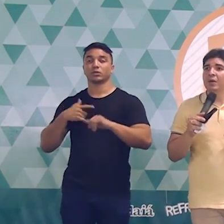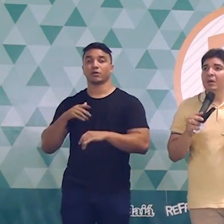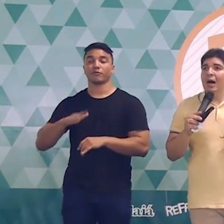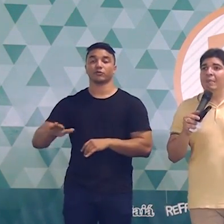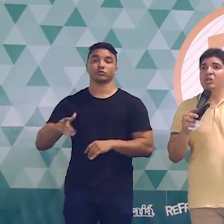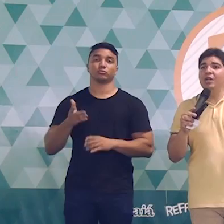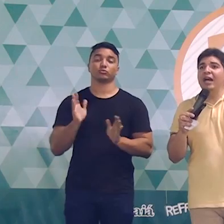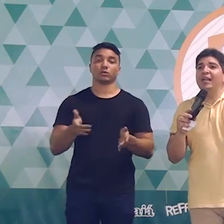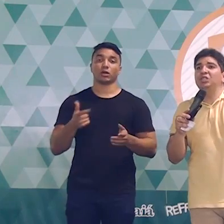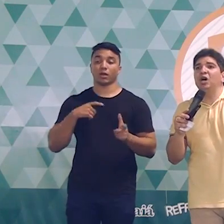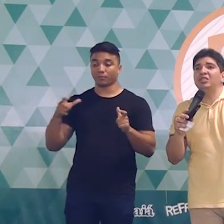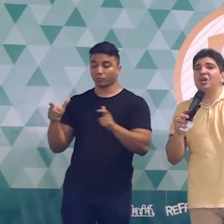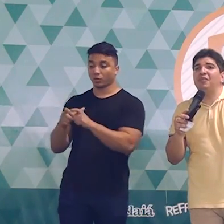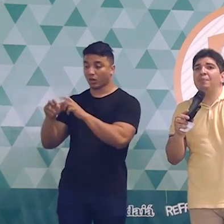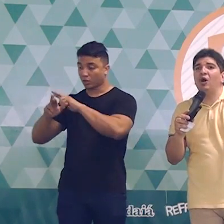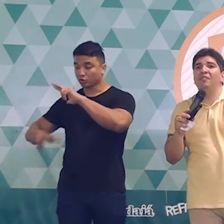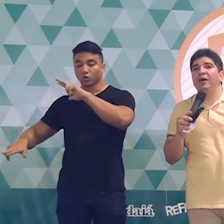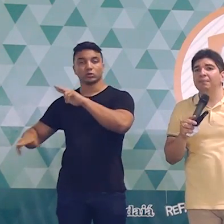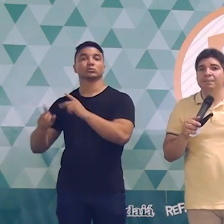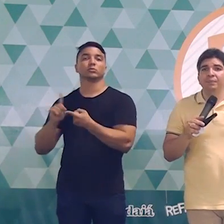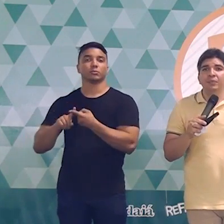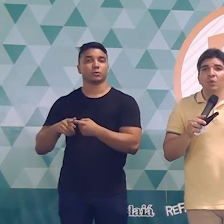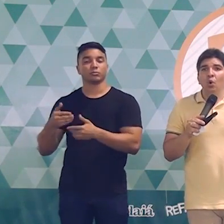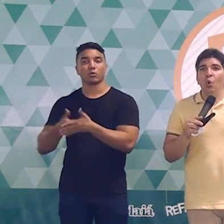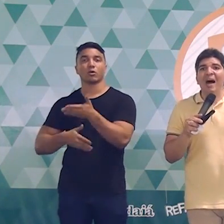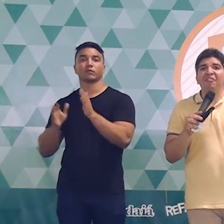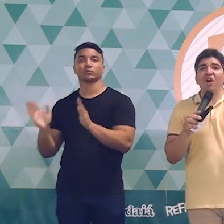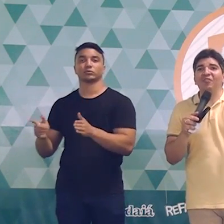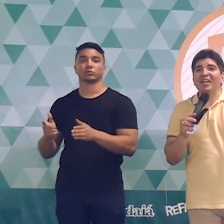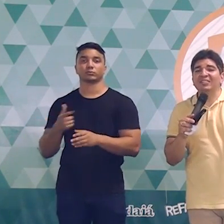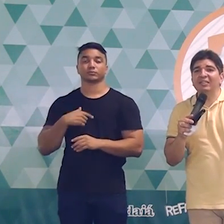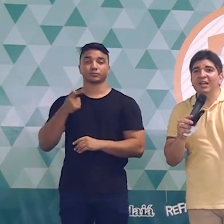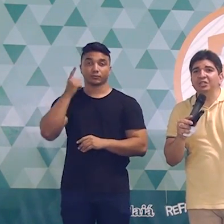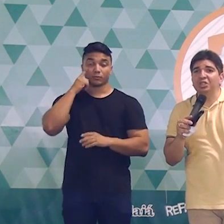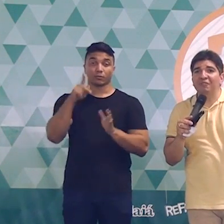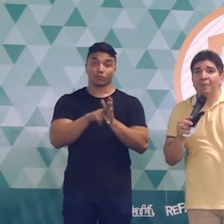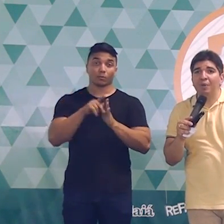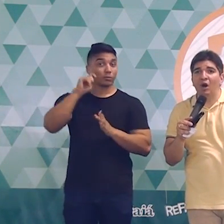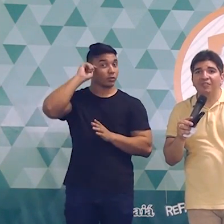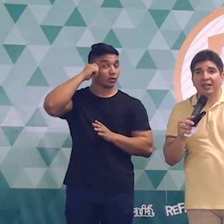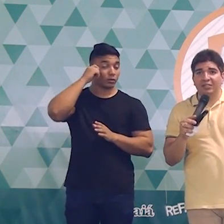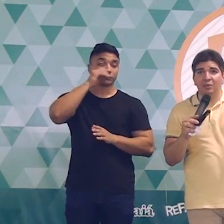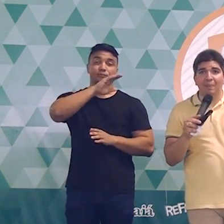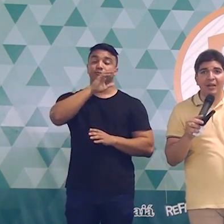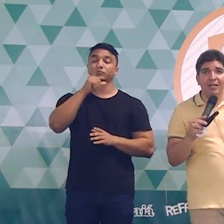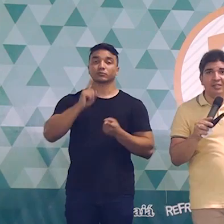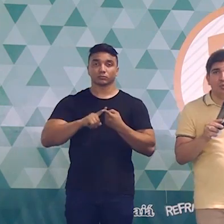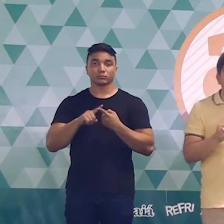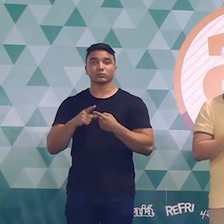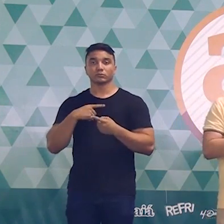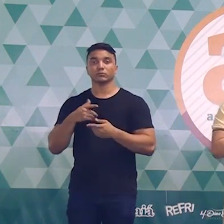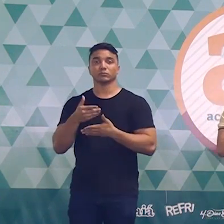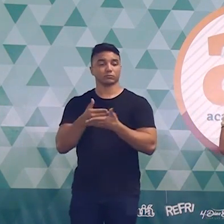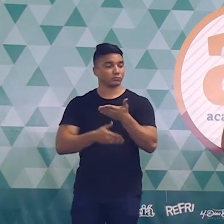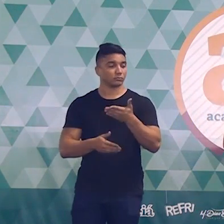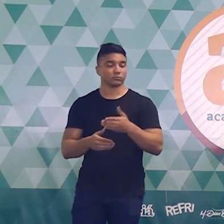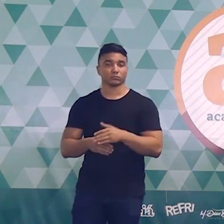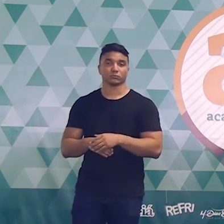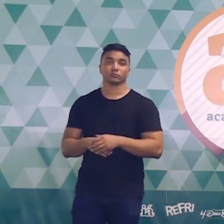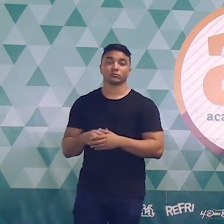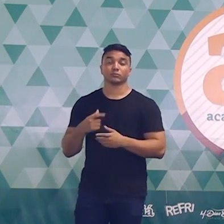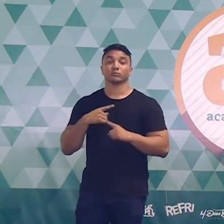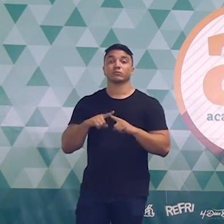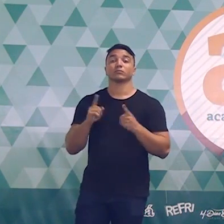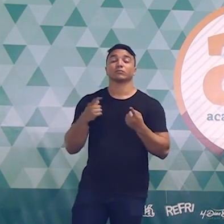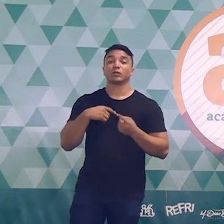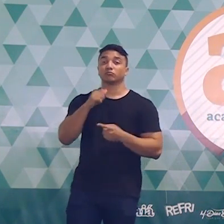Brasil, a minoria religiosa já foi prova, o afrodescendente já foi prova na segunda aplicação do ano passado,